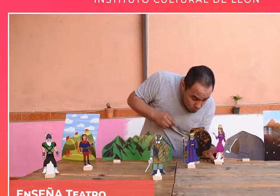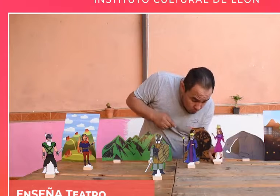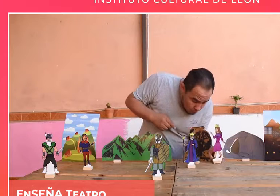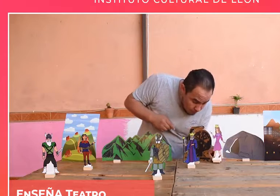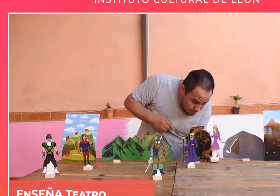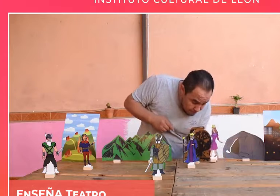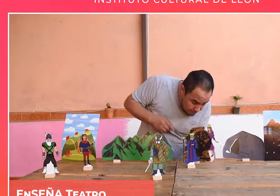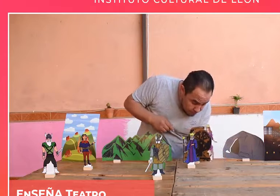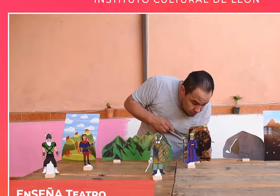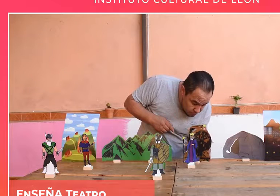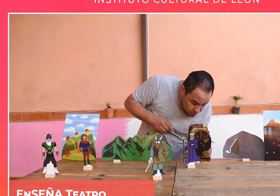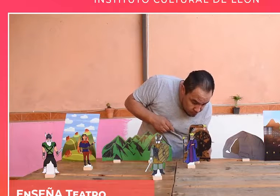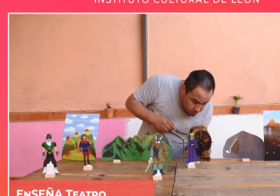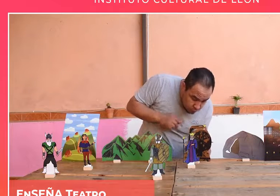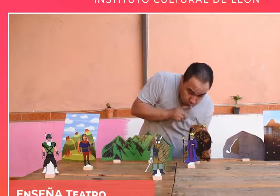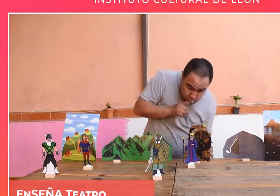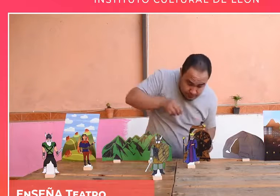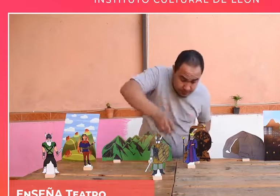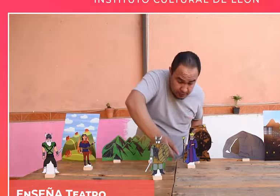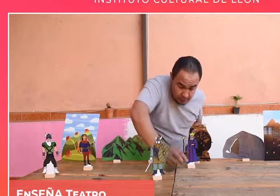Entonces escondieron a la princesa.